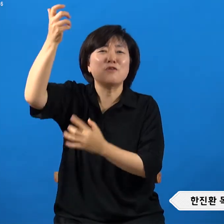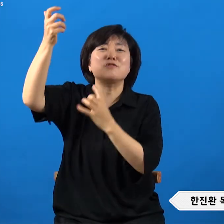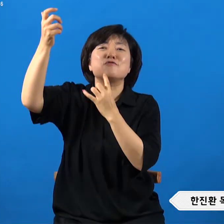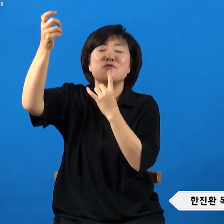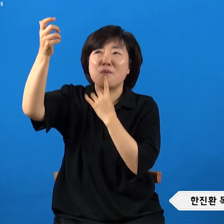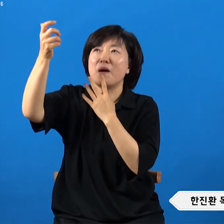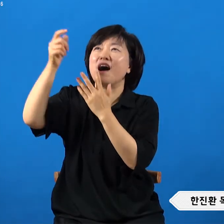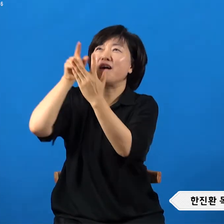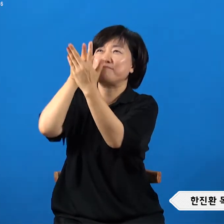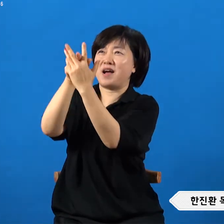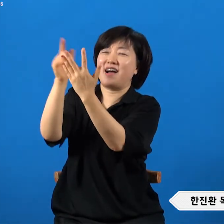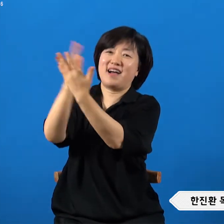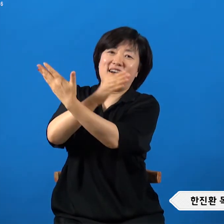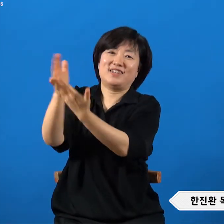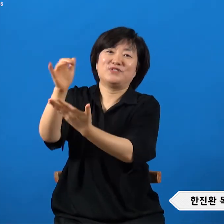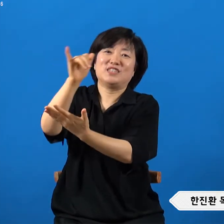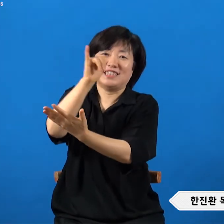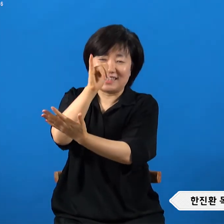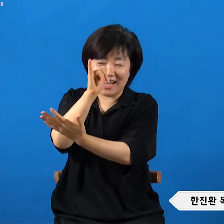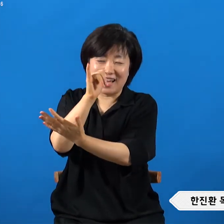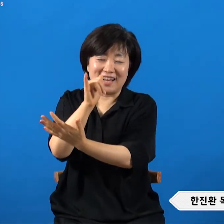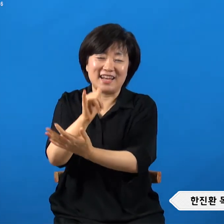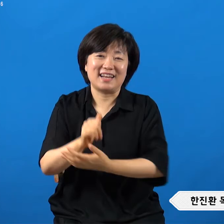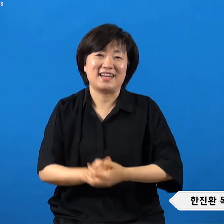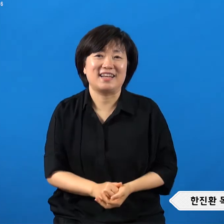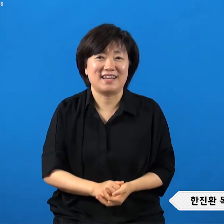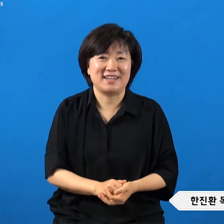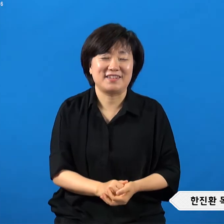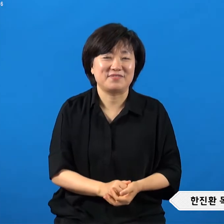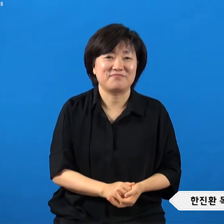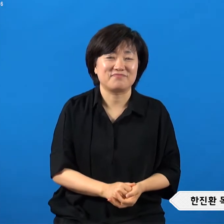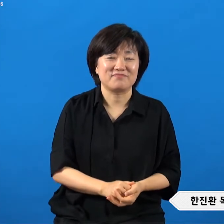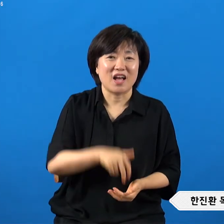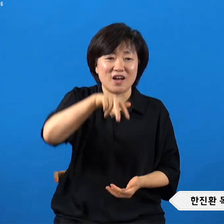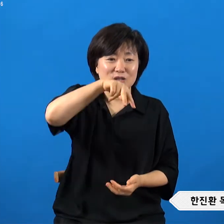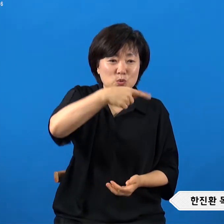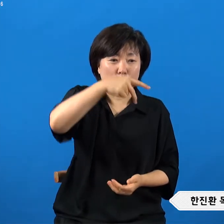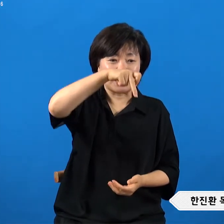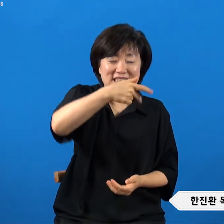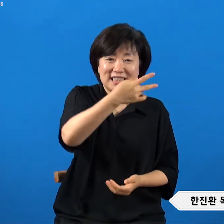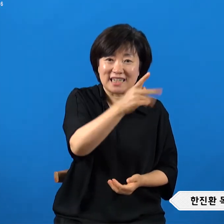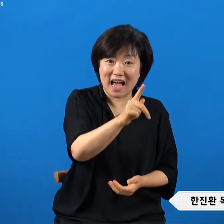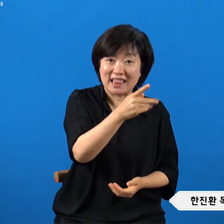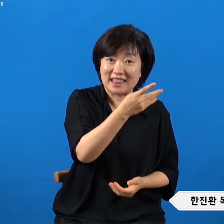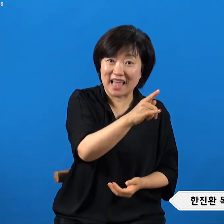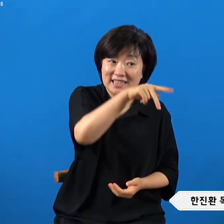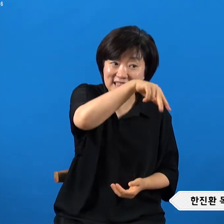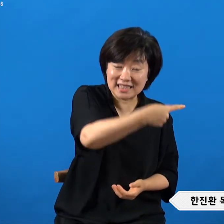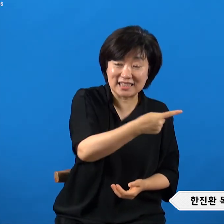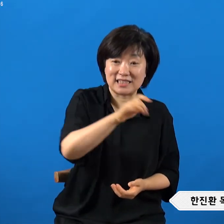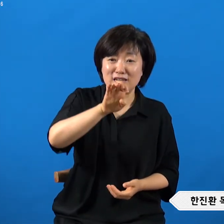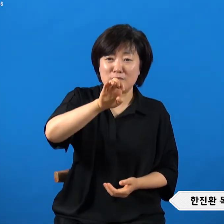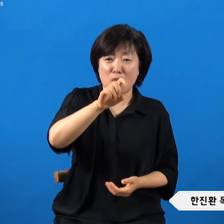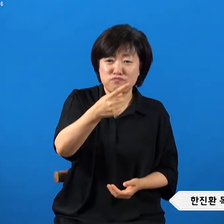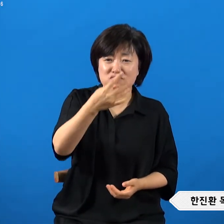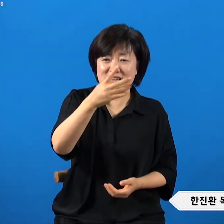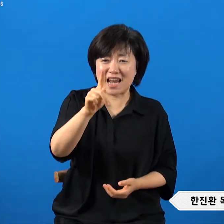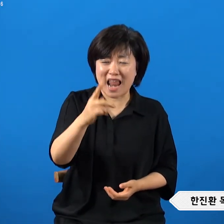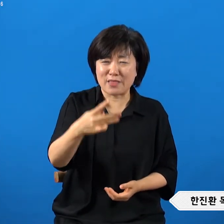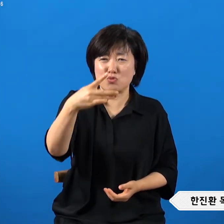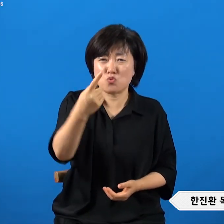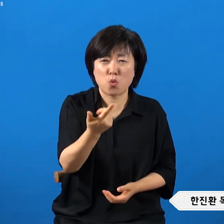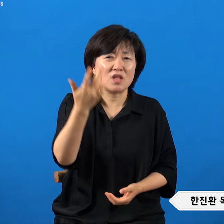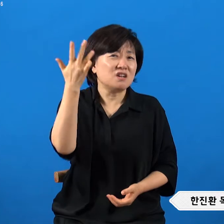성령으로만 분별할 수 있는 것이다. 그런 말씀입니다. 소크라테스, 플라톤 아무리